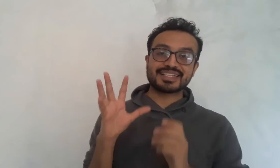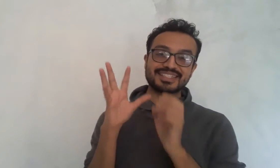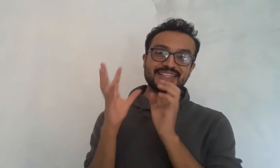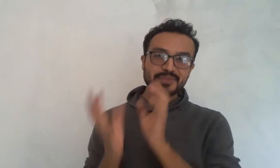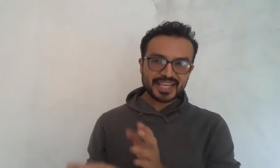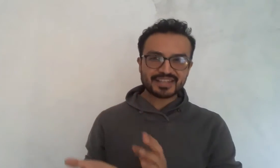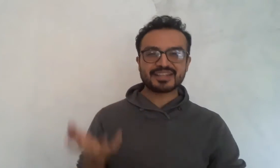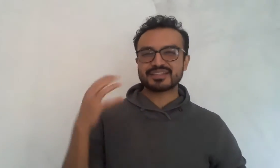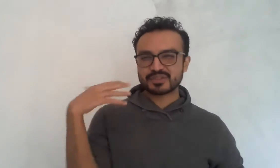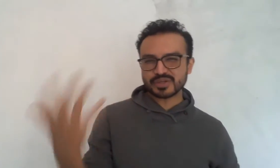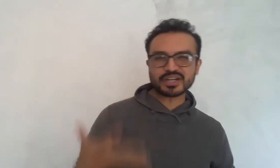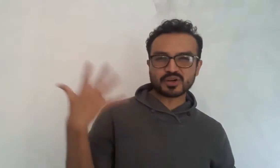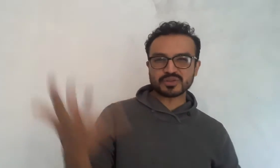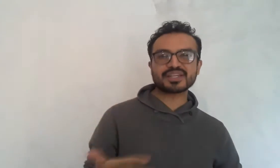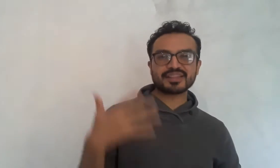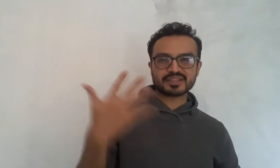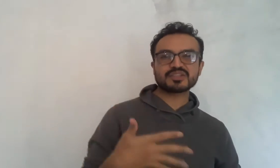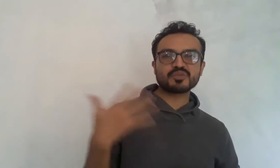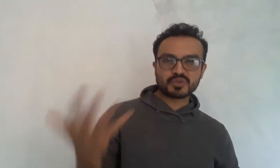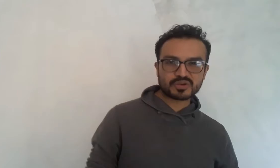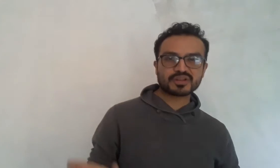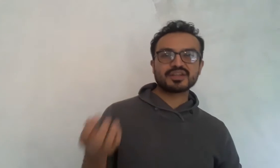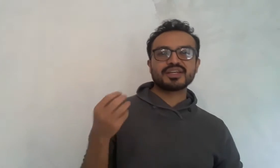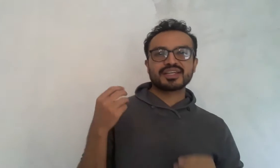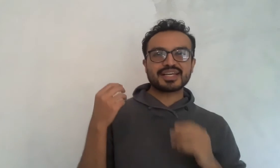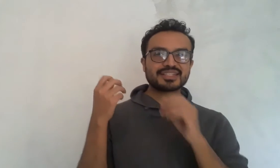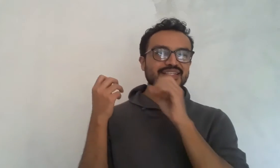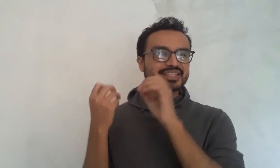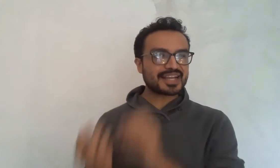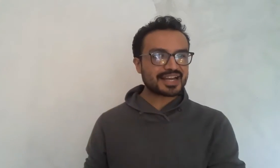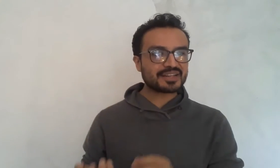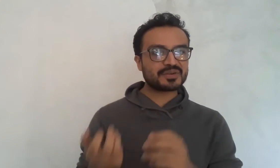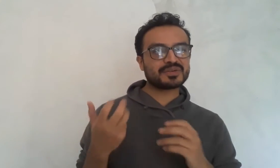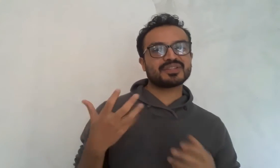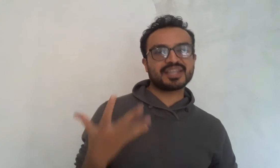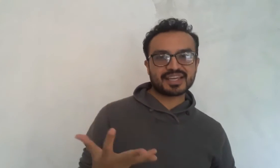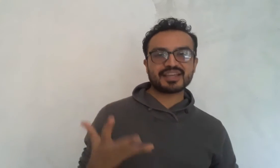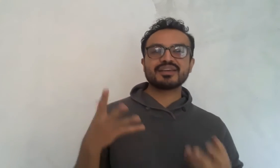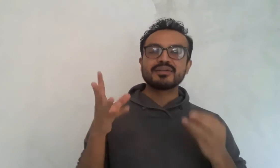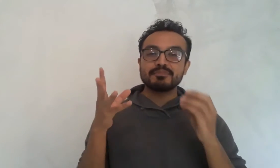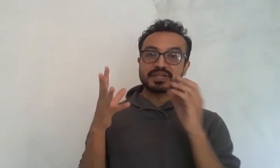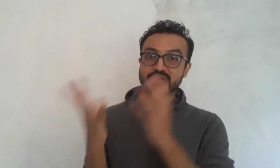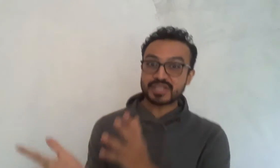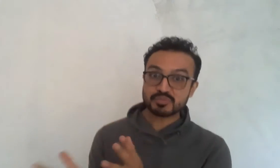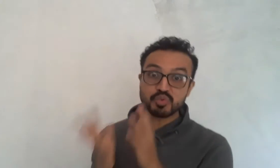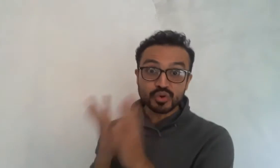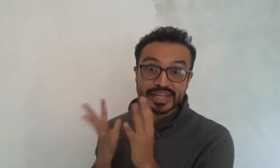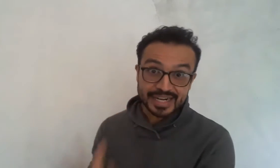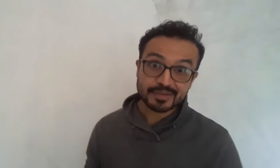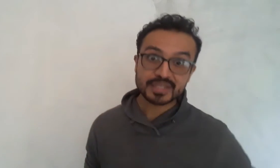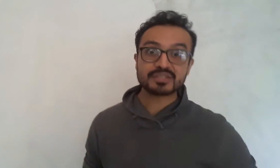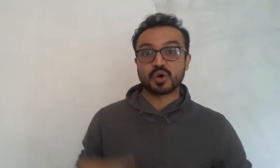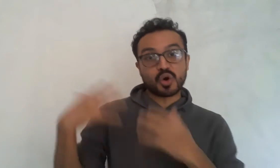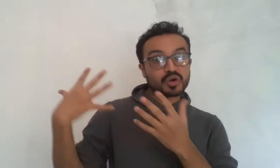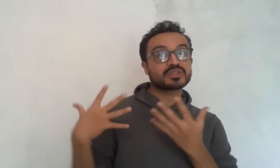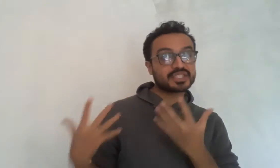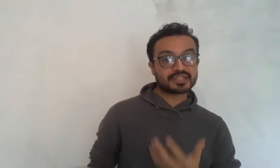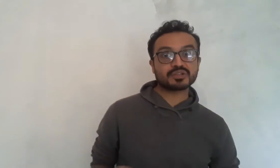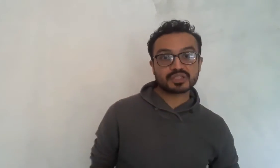si bien estoy en contra de ese humor que hace escarnio de personas vulnerables o con cierto tipo